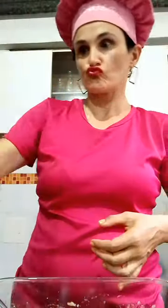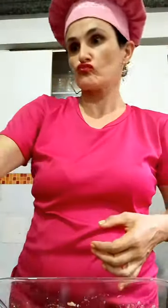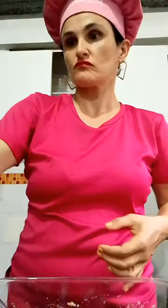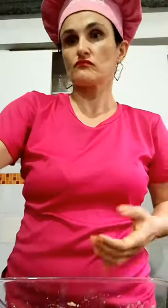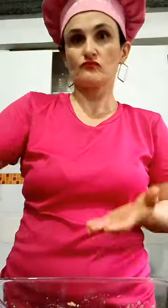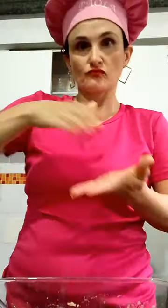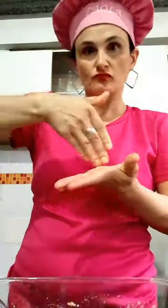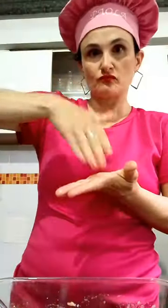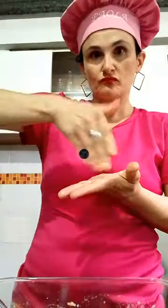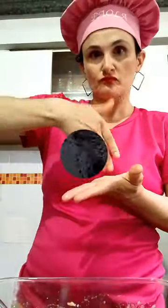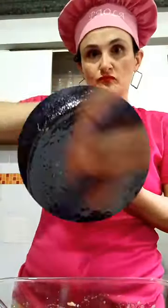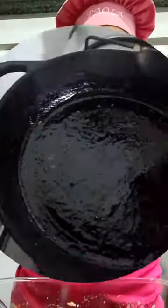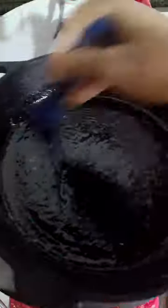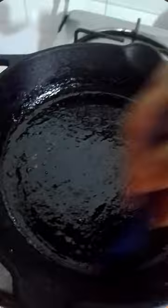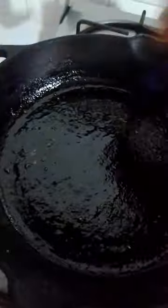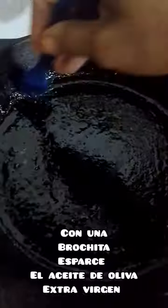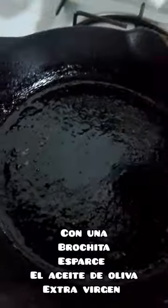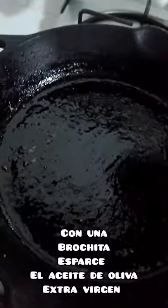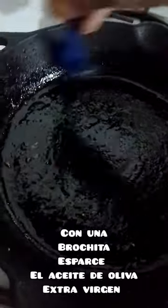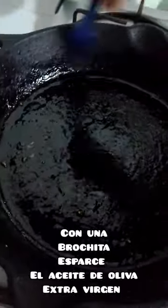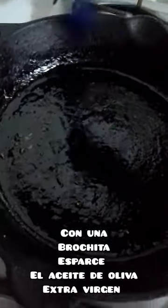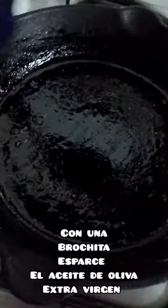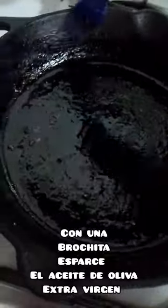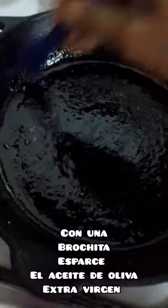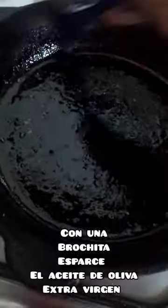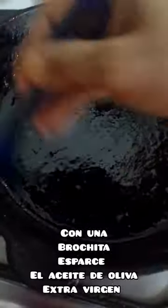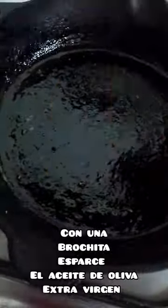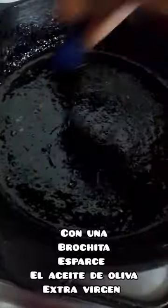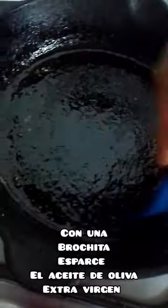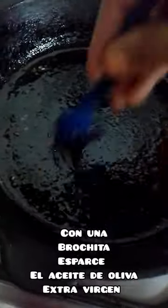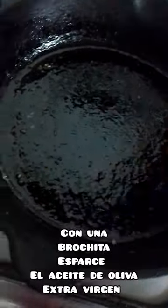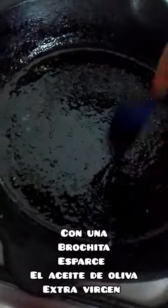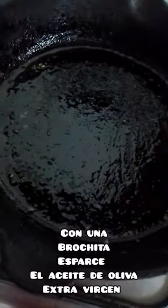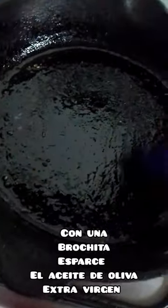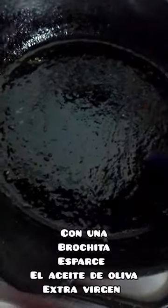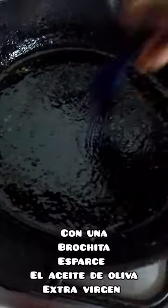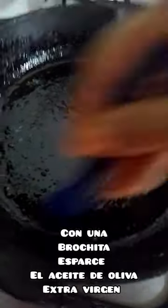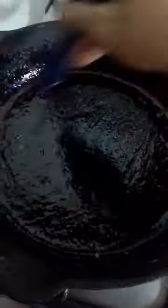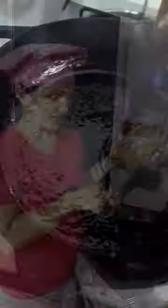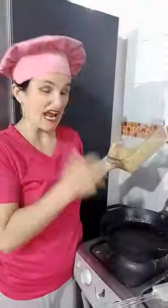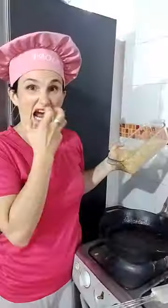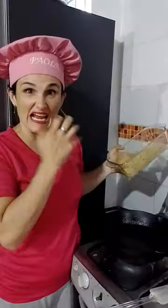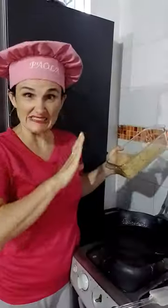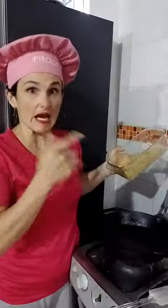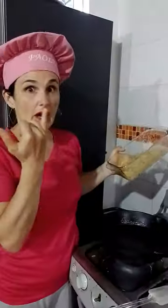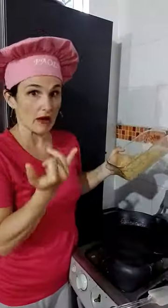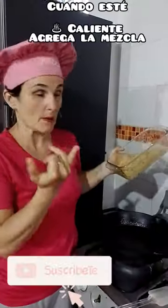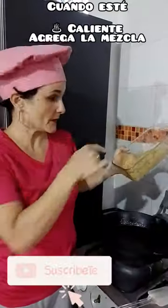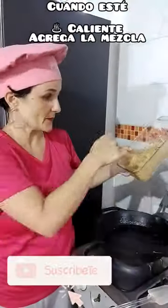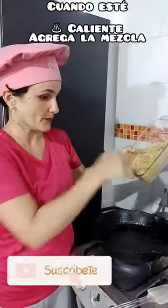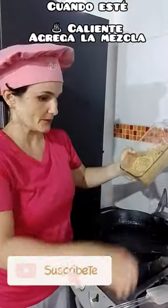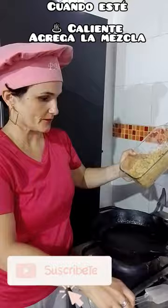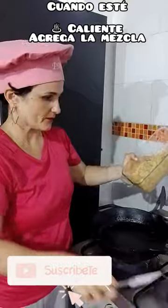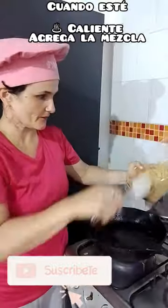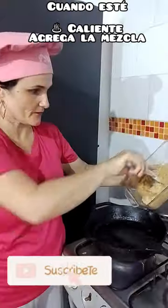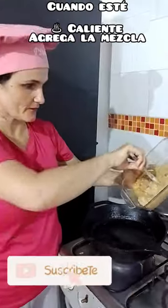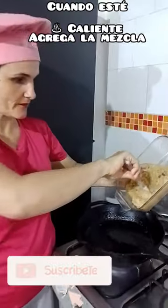de oliva y vamos a esparcir con una brochita. Cuando esté caliente la paila, vamos a